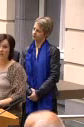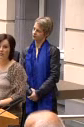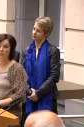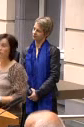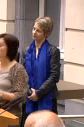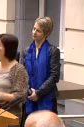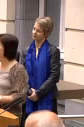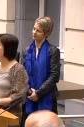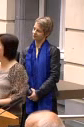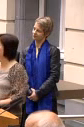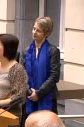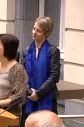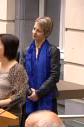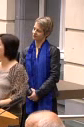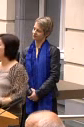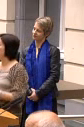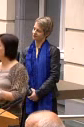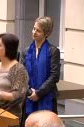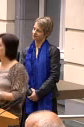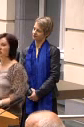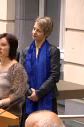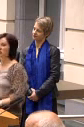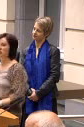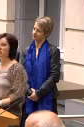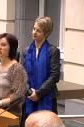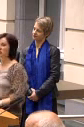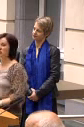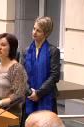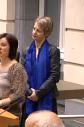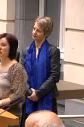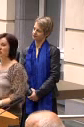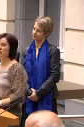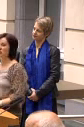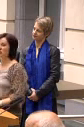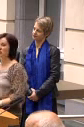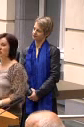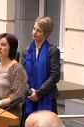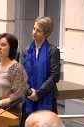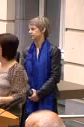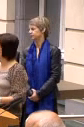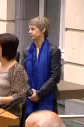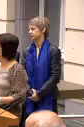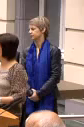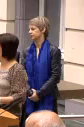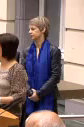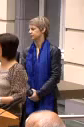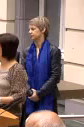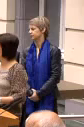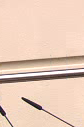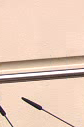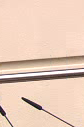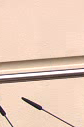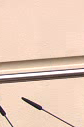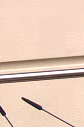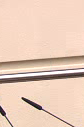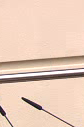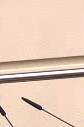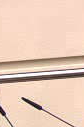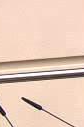om toegankelijkheid. En in dit dossier is het heel duidelijk, divers beleid rond die toegankelijkheid voor mensen met een beperking. Want